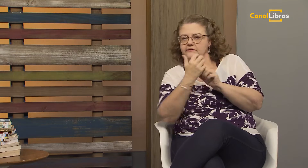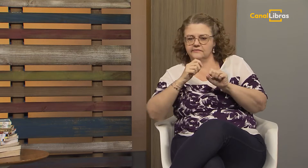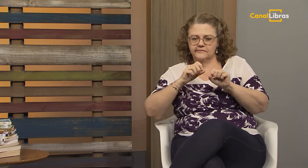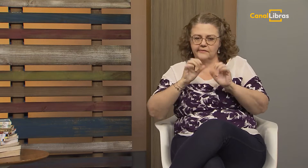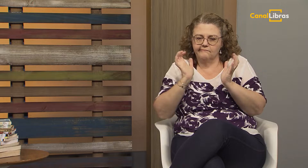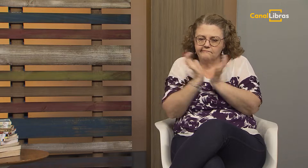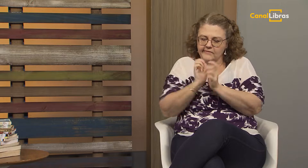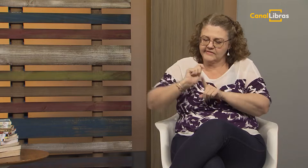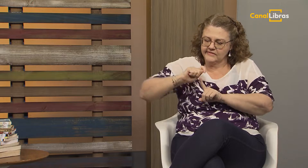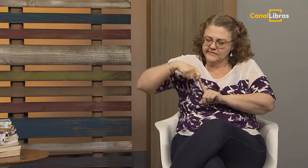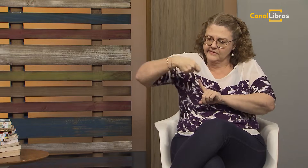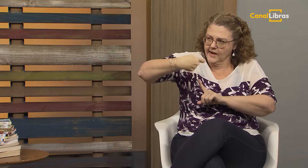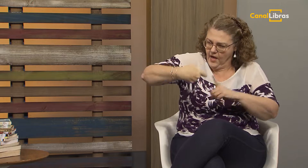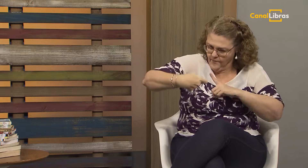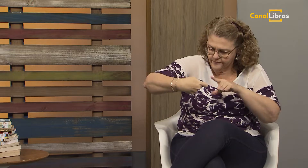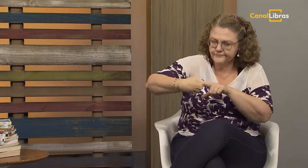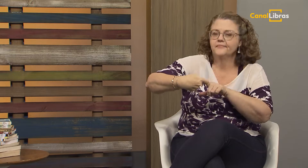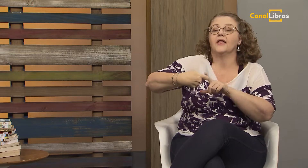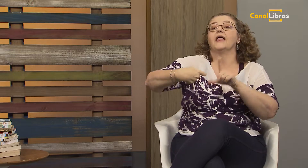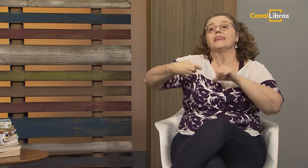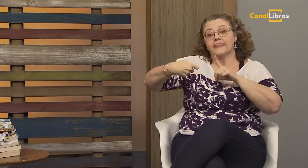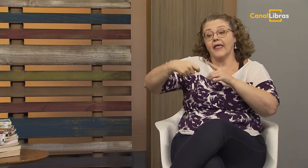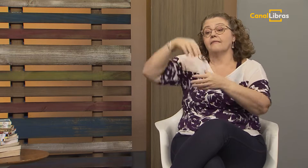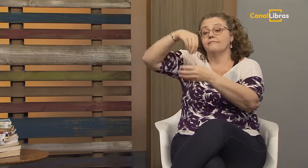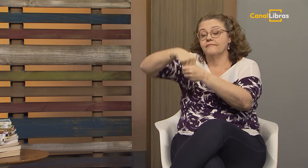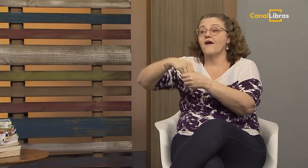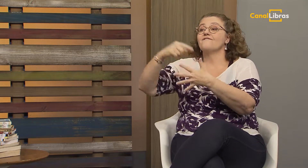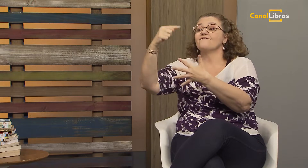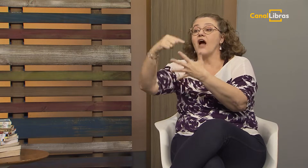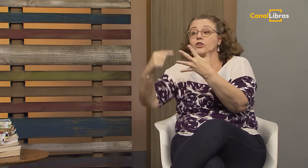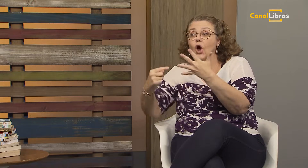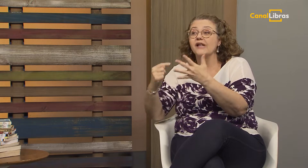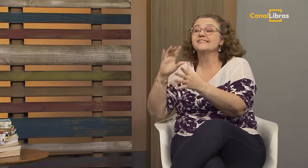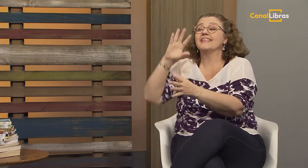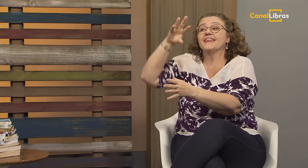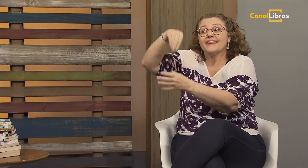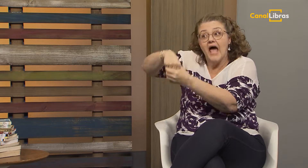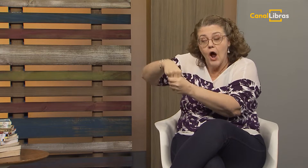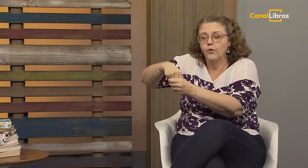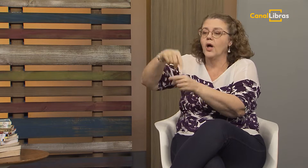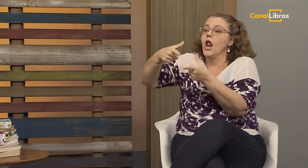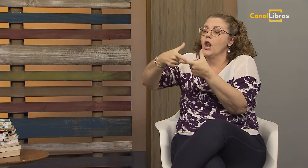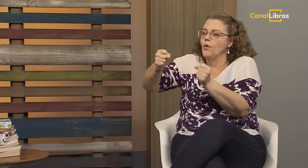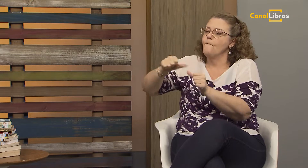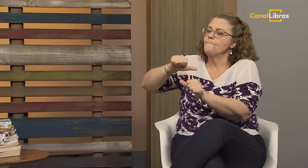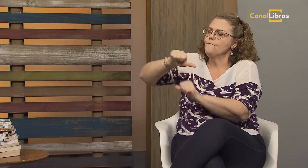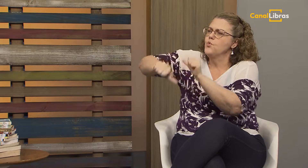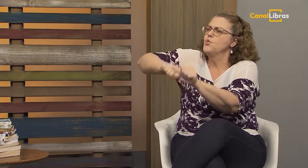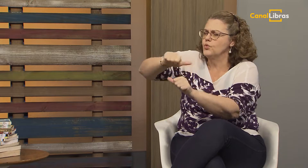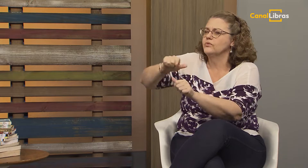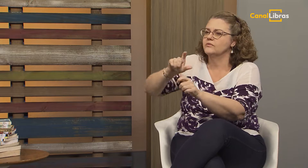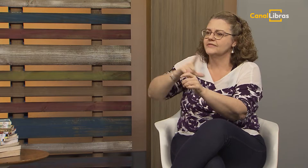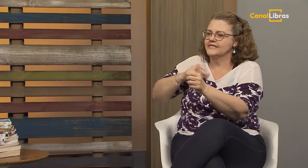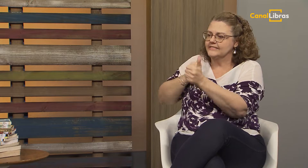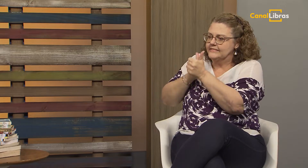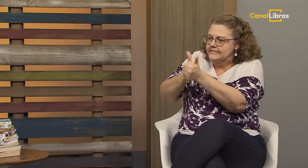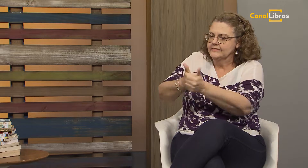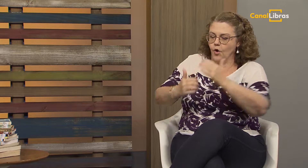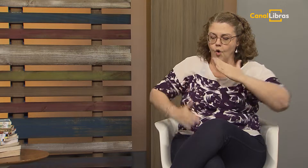externos influenciam na variação de sinais. Assim como fatores internos, que são determinados nesse processo de mudança, como a expressão